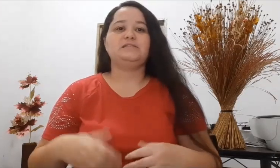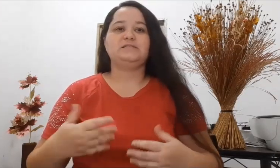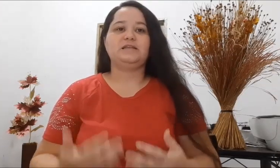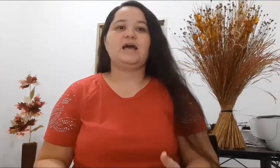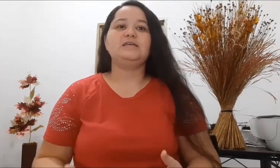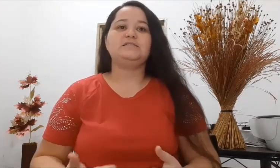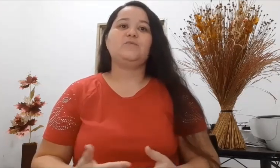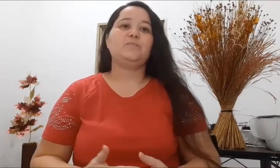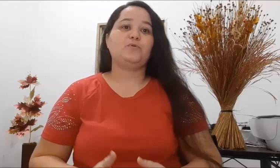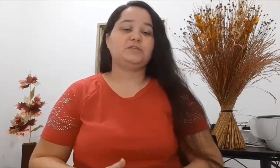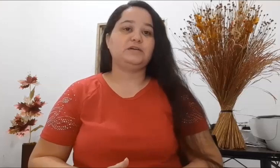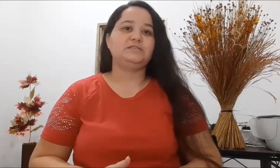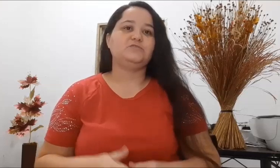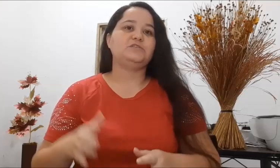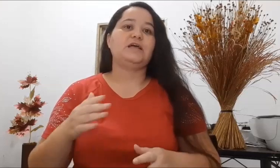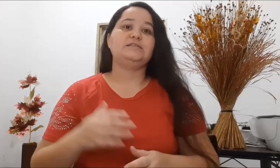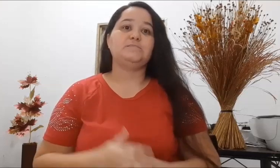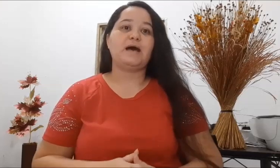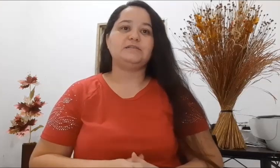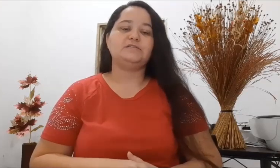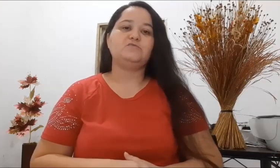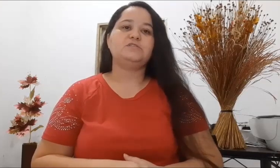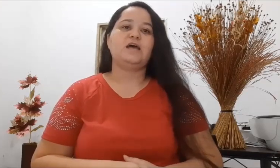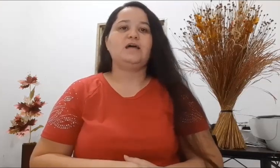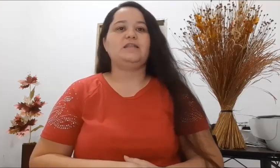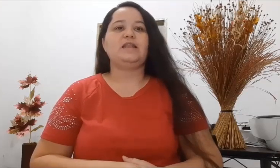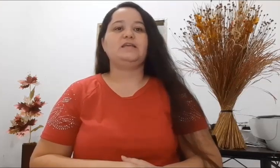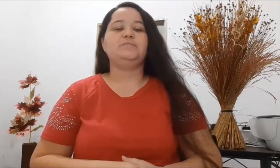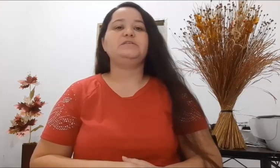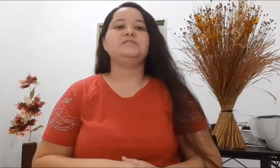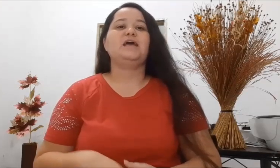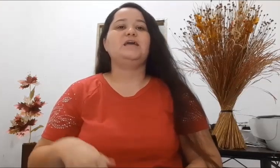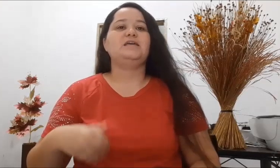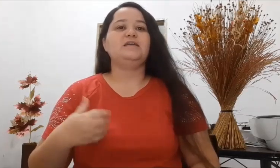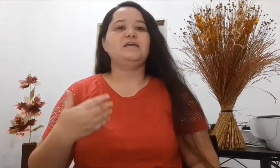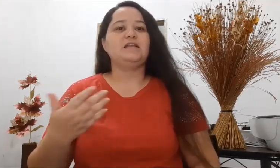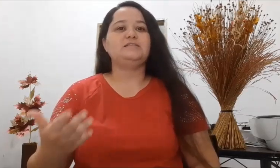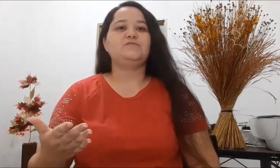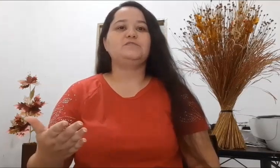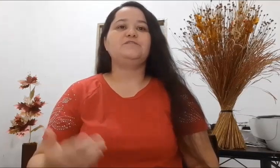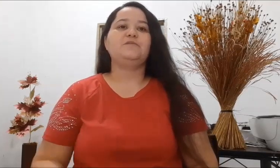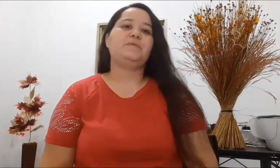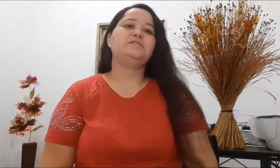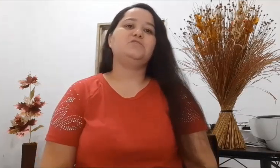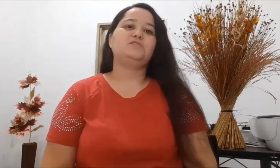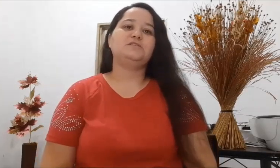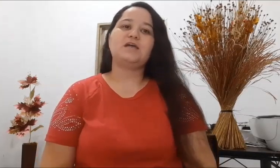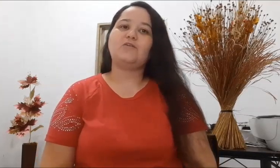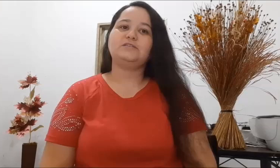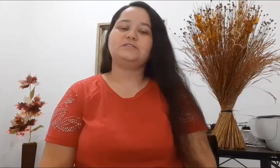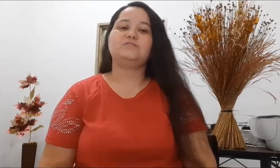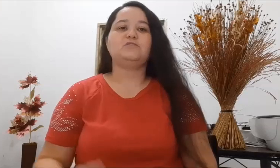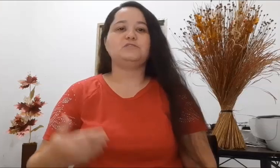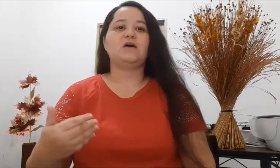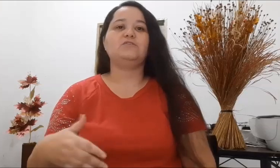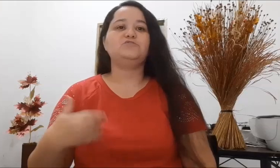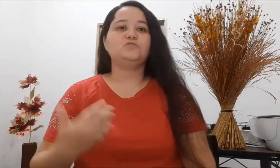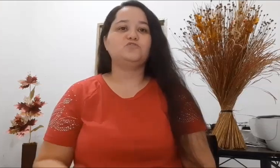Esses sinais são importantes, são sinais básicos na Libras e eles vão servir para as nossas aulas, tanto a nossa aula de hoje